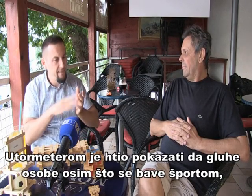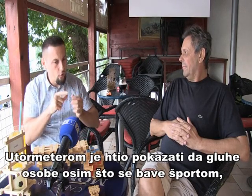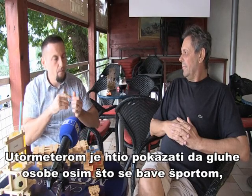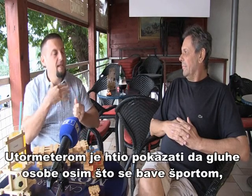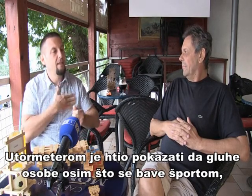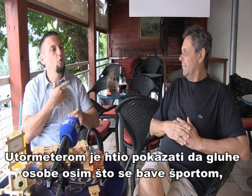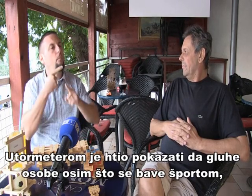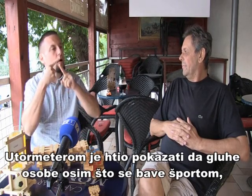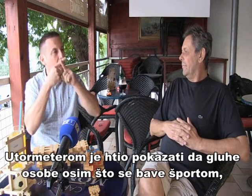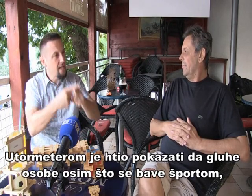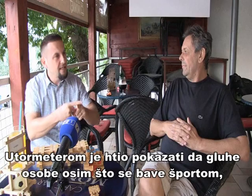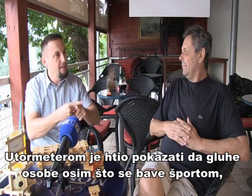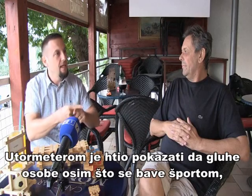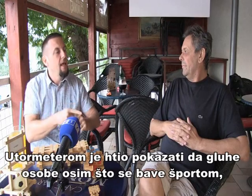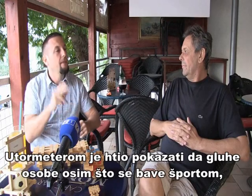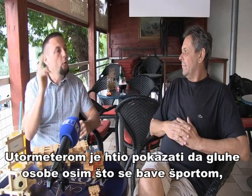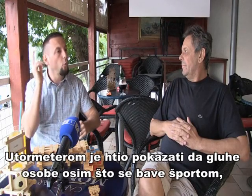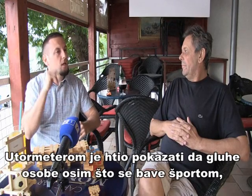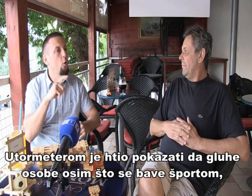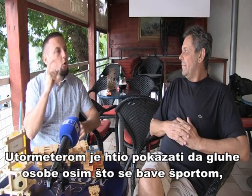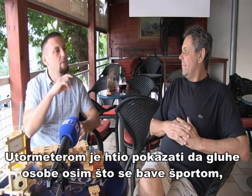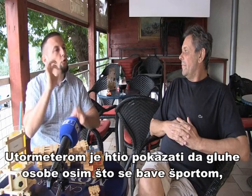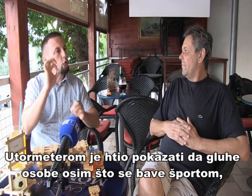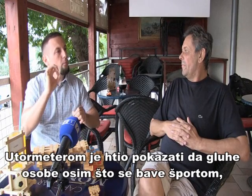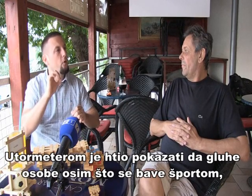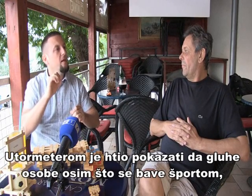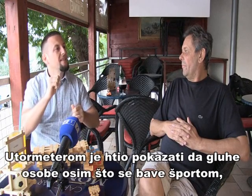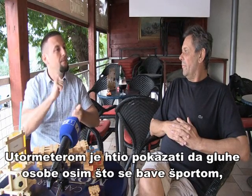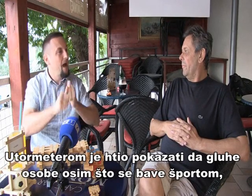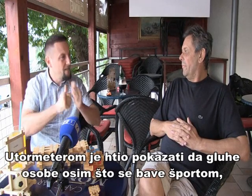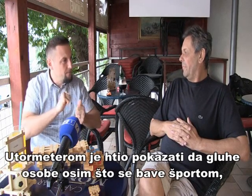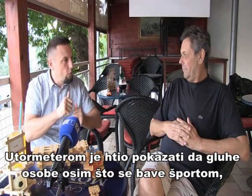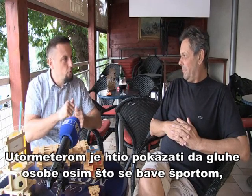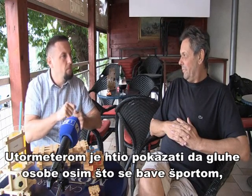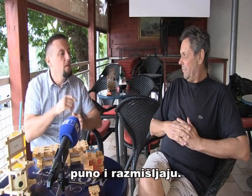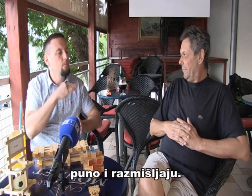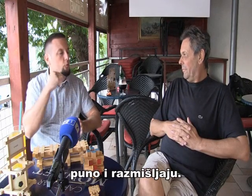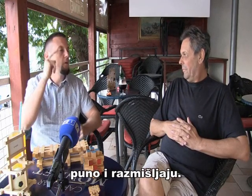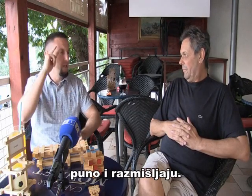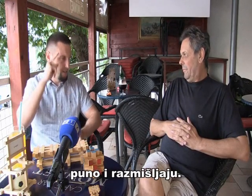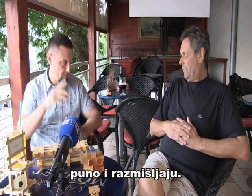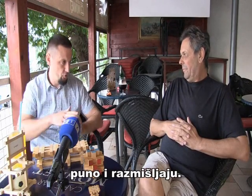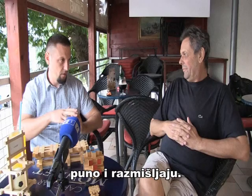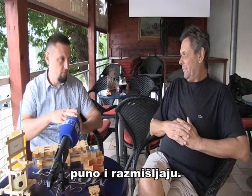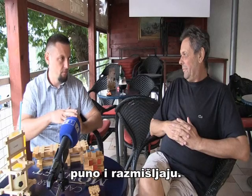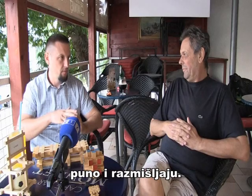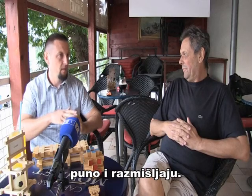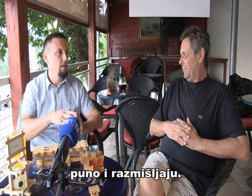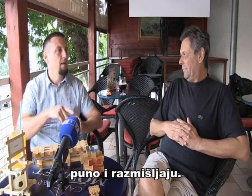Utormeterom je htio pokazati da gluhi, osim što dobro se bave sportom, puno i razmišljaju. na